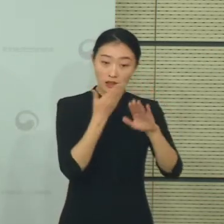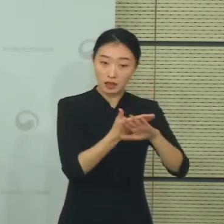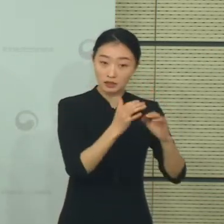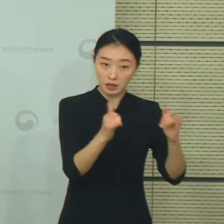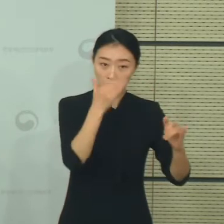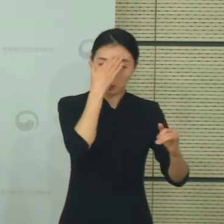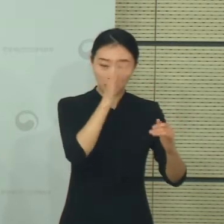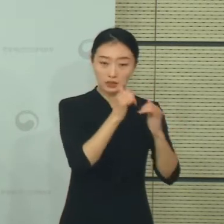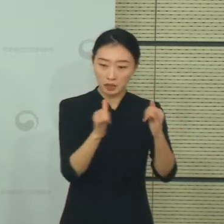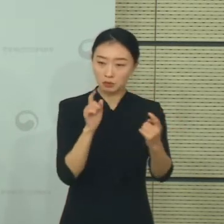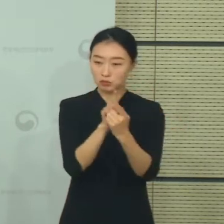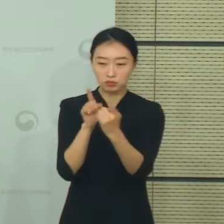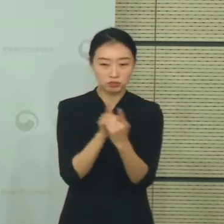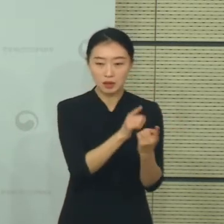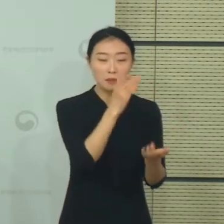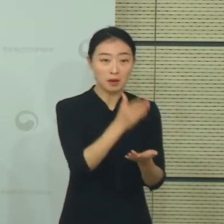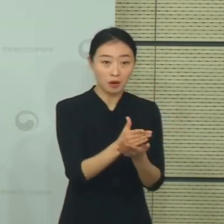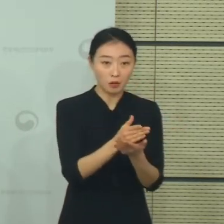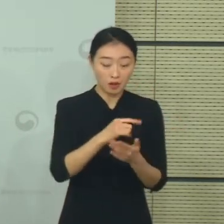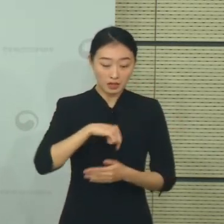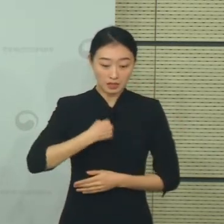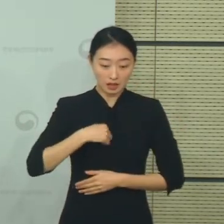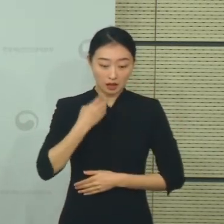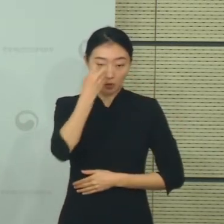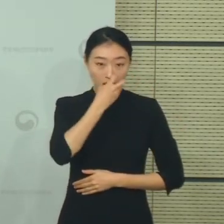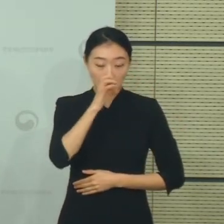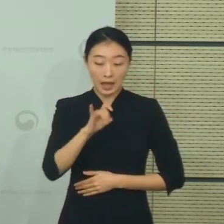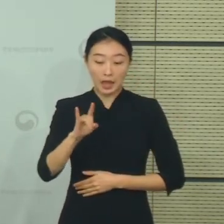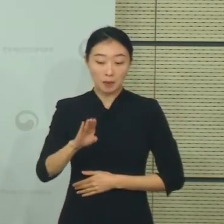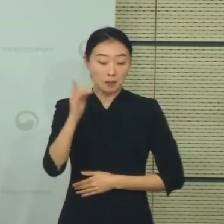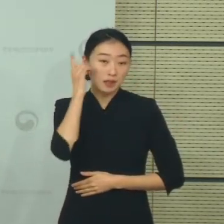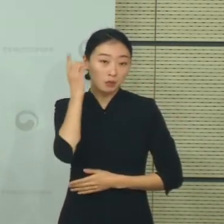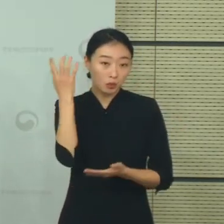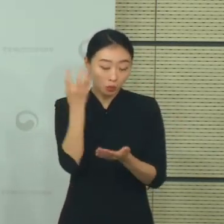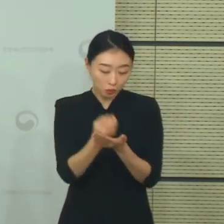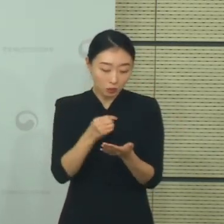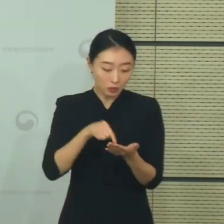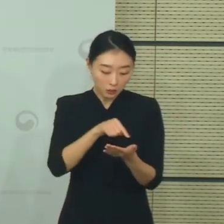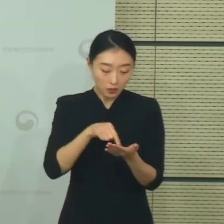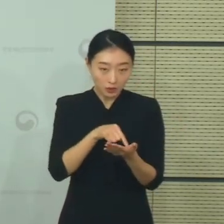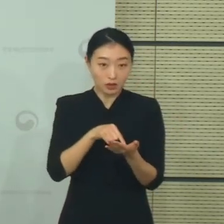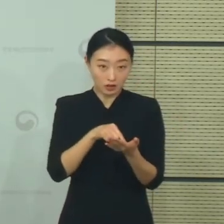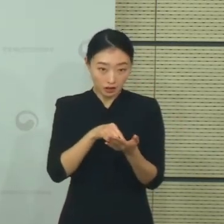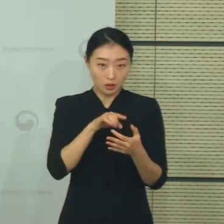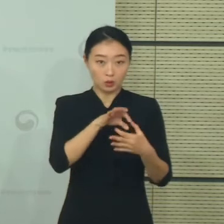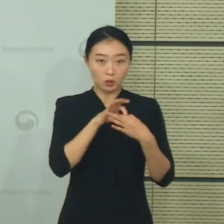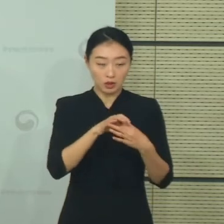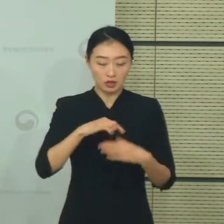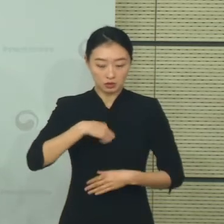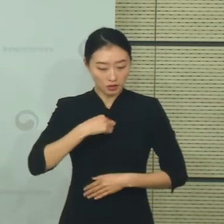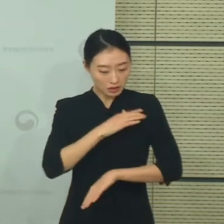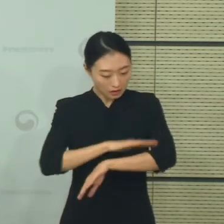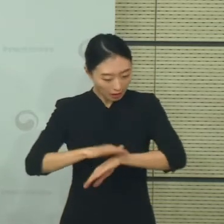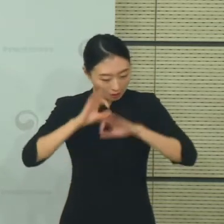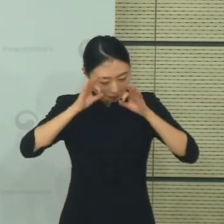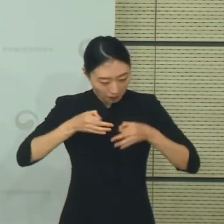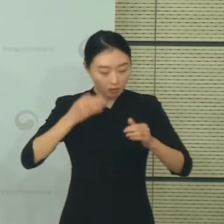접촉을 최소화하면서 자가관리 앱을 통한 정상 발생 여부를 잘 모니터링해 주실 것을